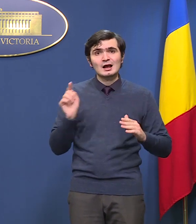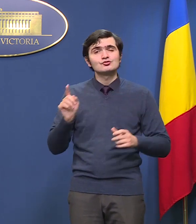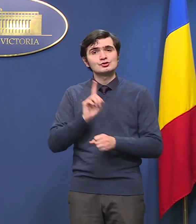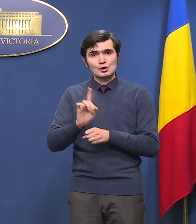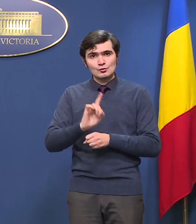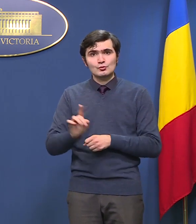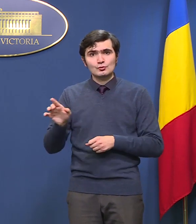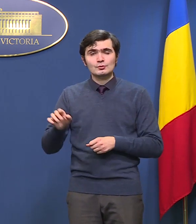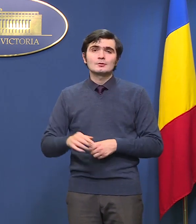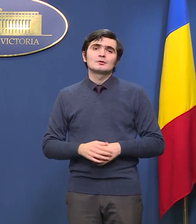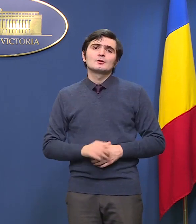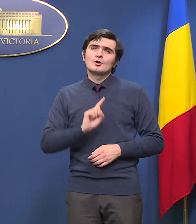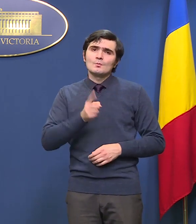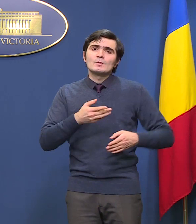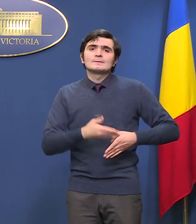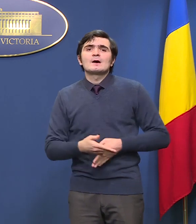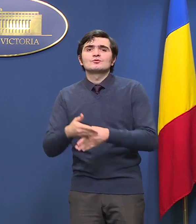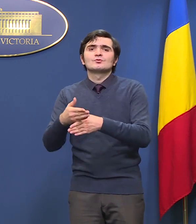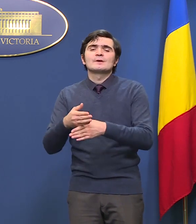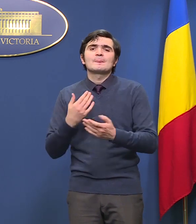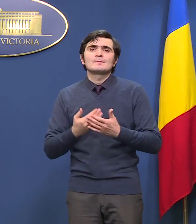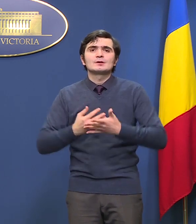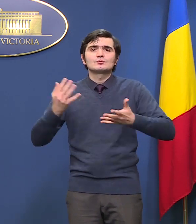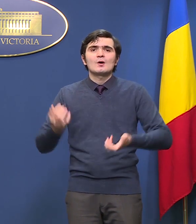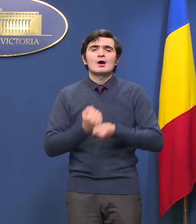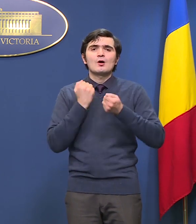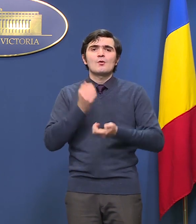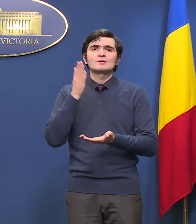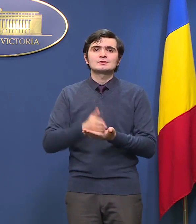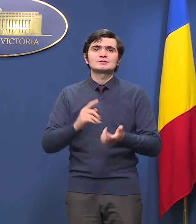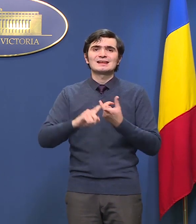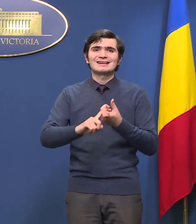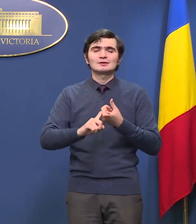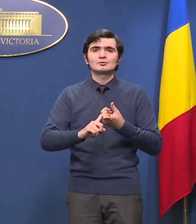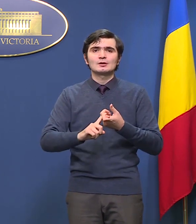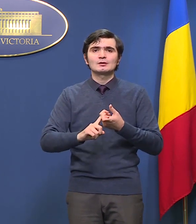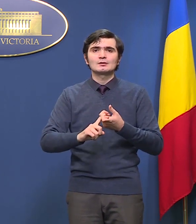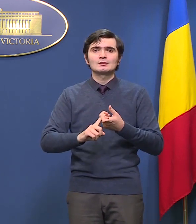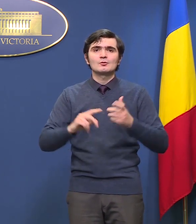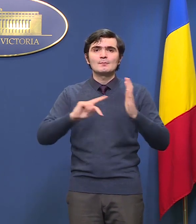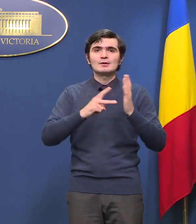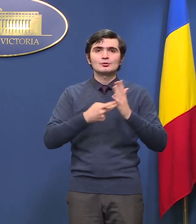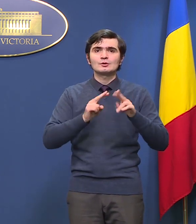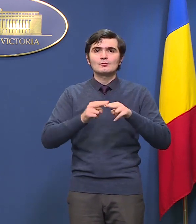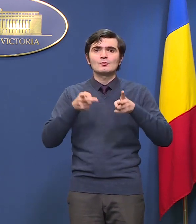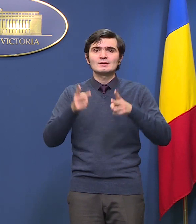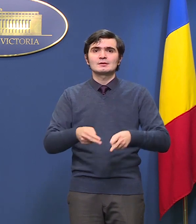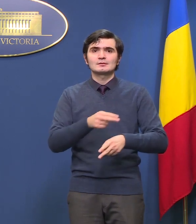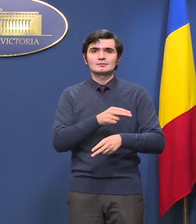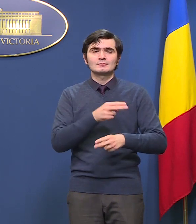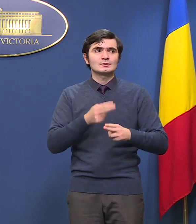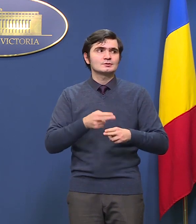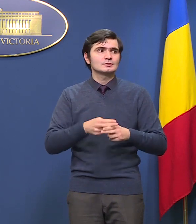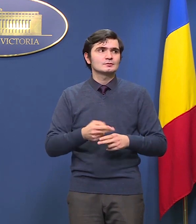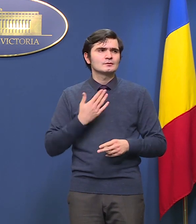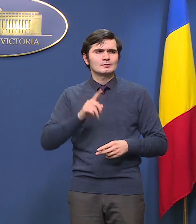să ajute la luarea unei decizii privitoare la modul în care este internat pacient. Și dacă îmi permiteți o clarificare,